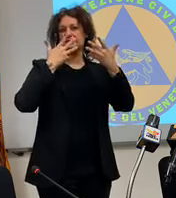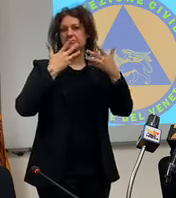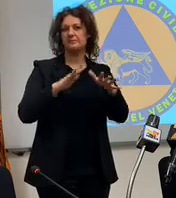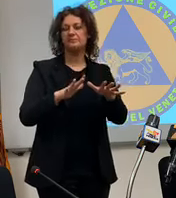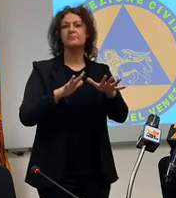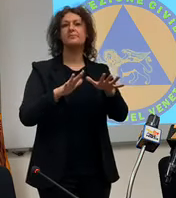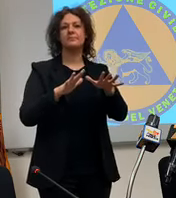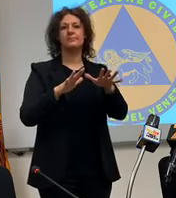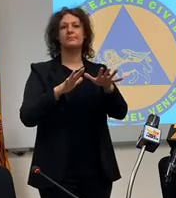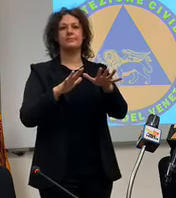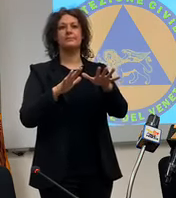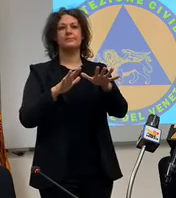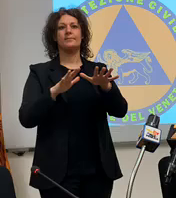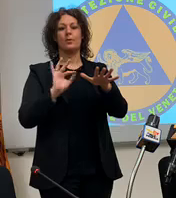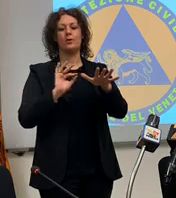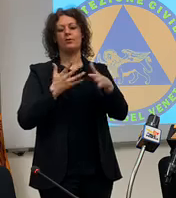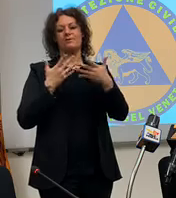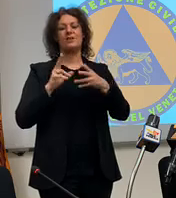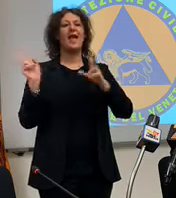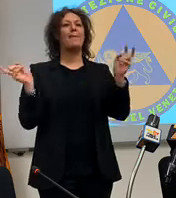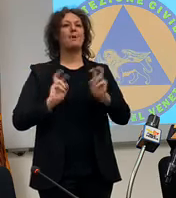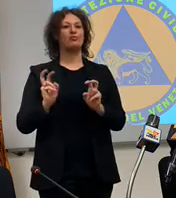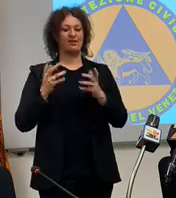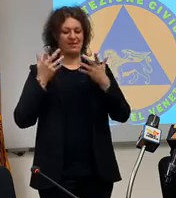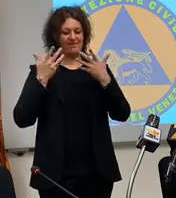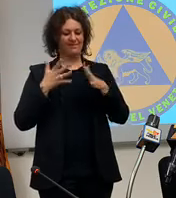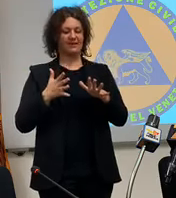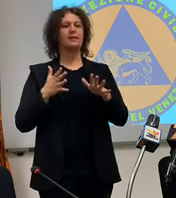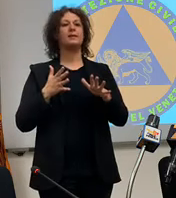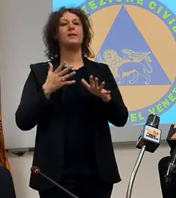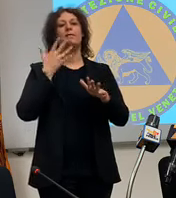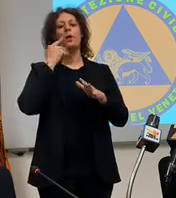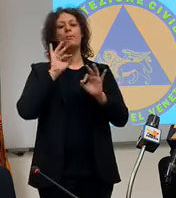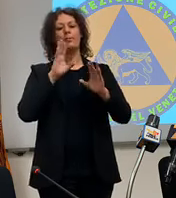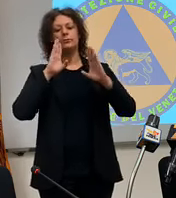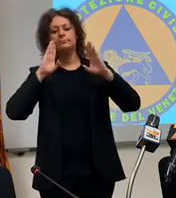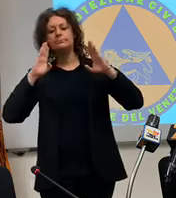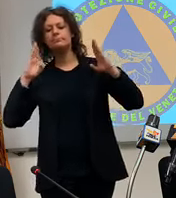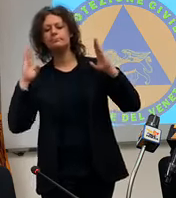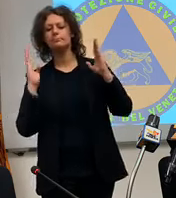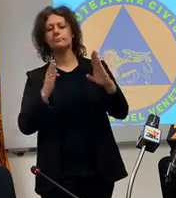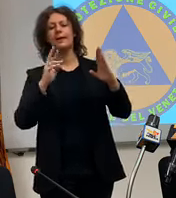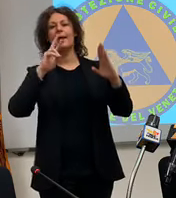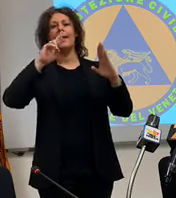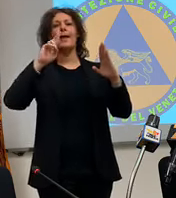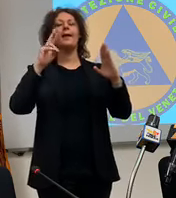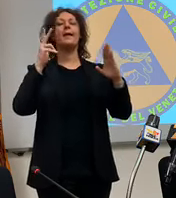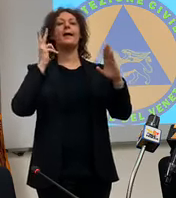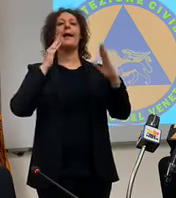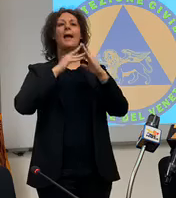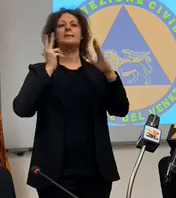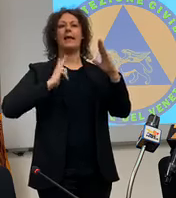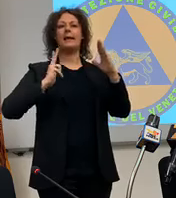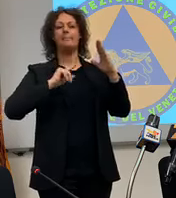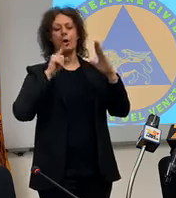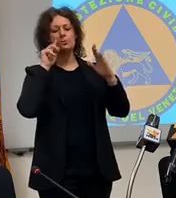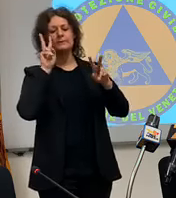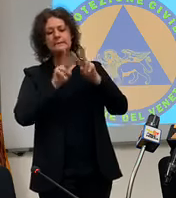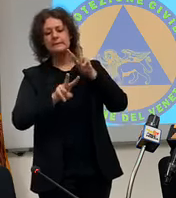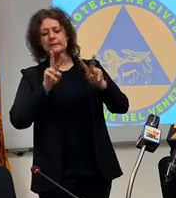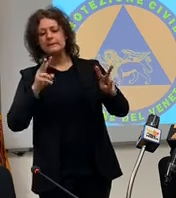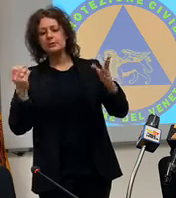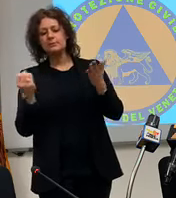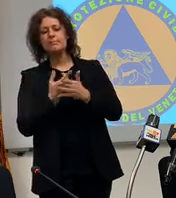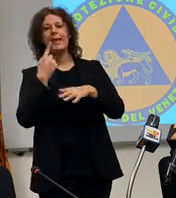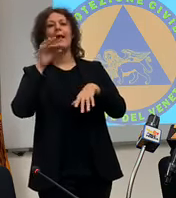avremo superato questa fase emergenziale proprio un Focus sulle RSA valutando un po' tutta la situazione epidemiologica e tutte le